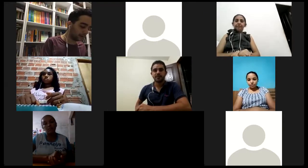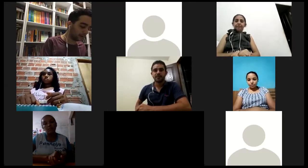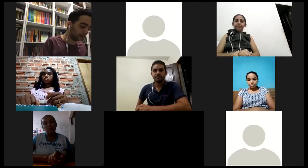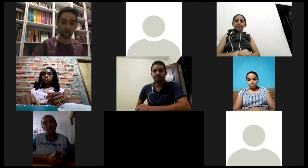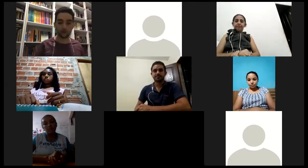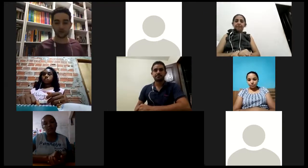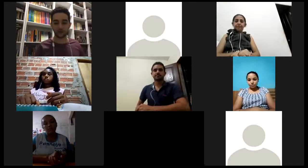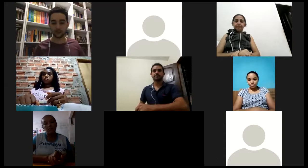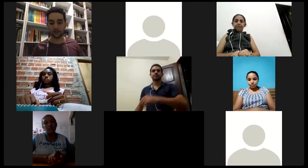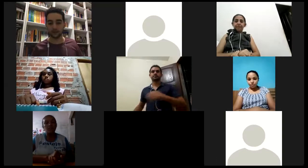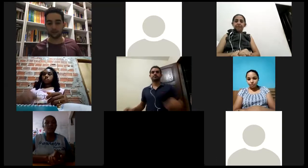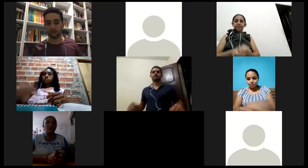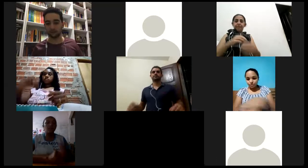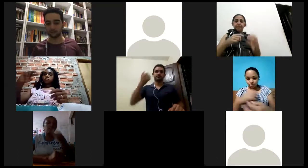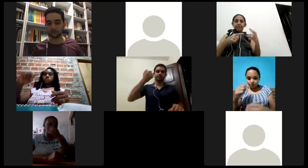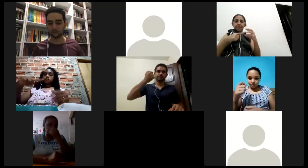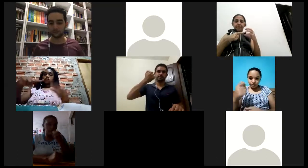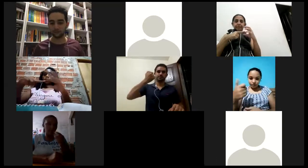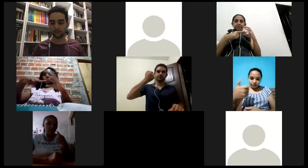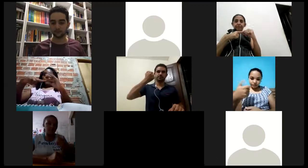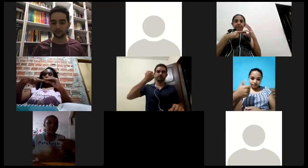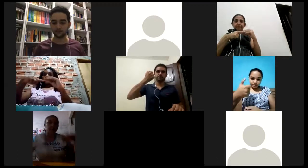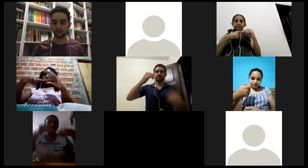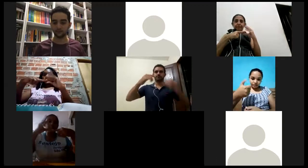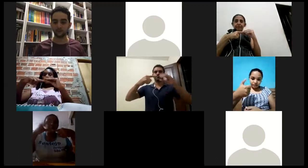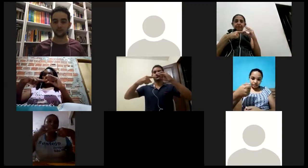Caneta, as duas formas de fazer caneta.